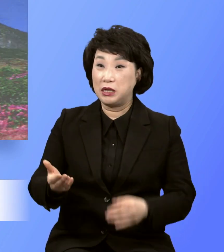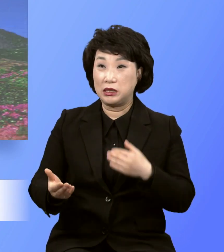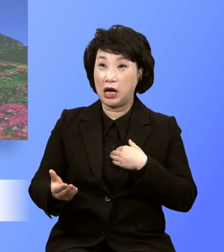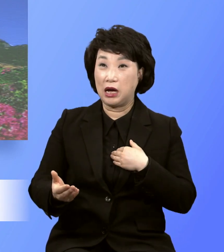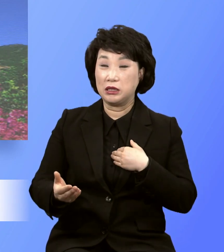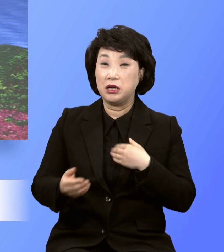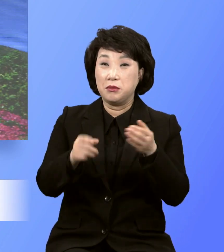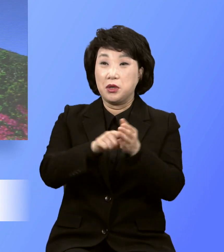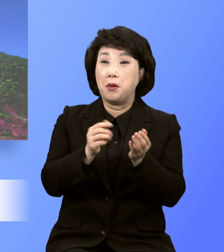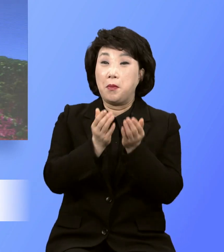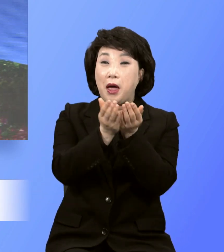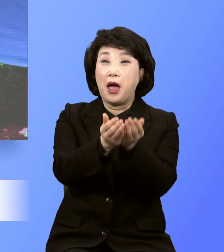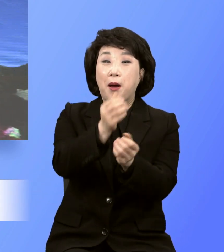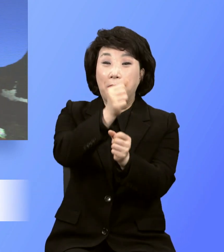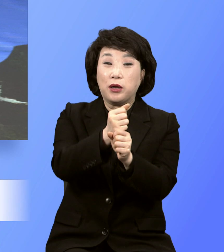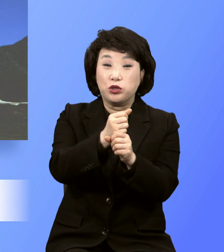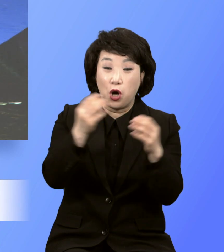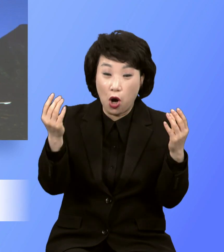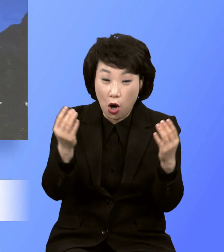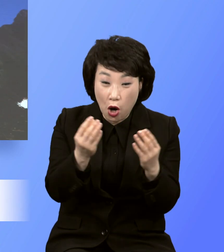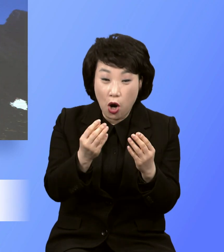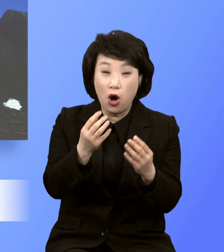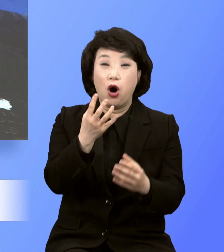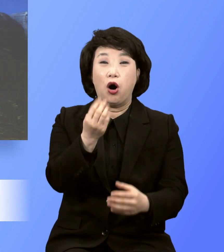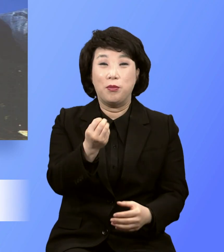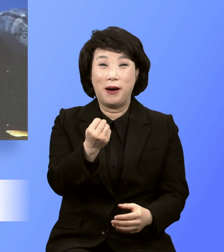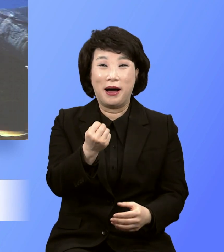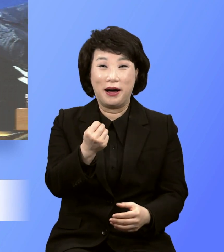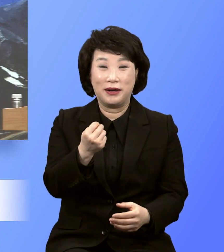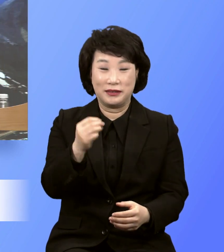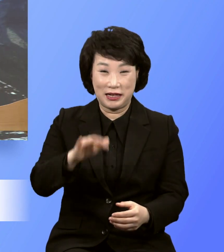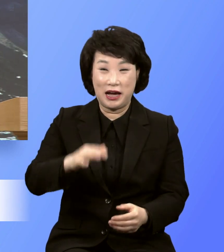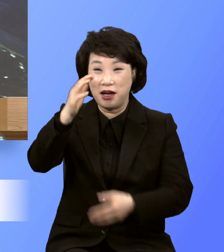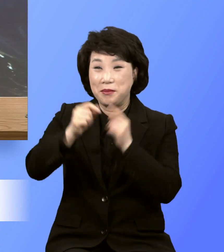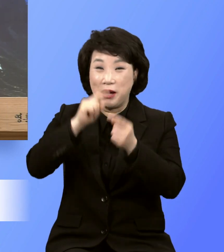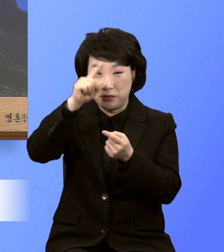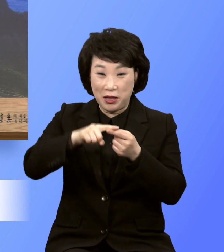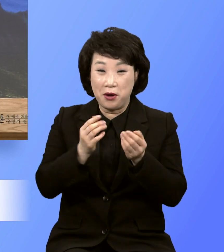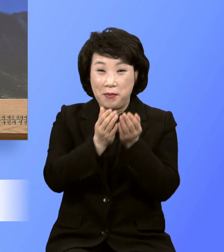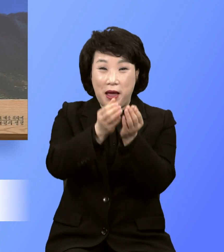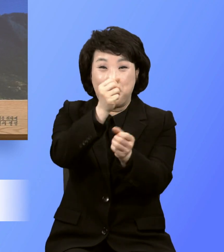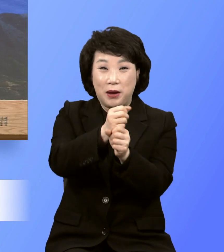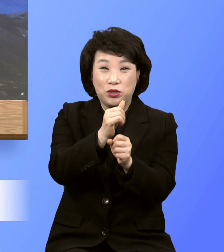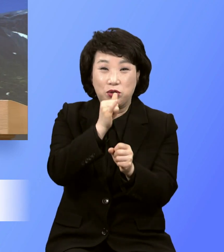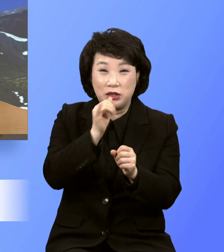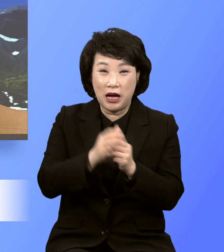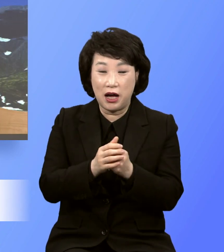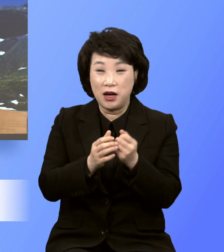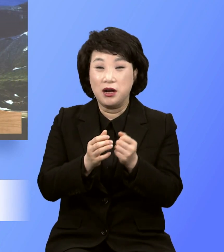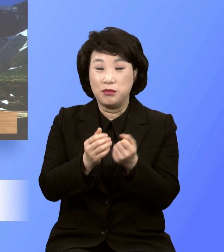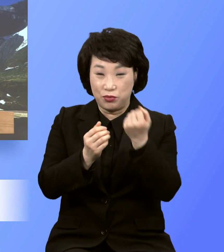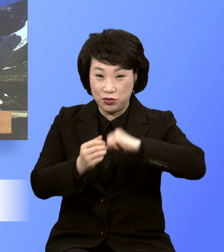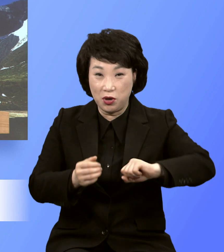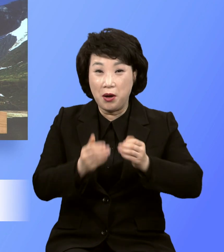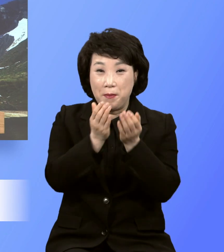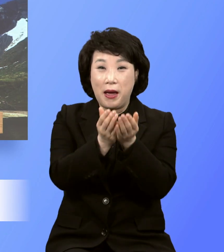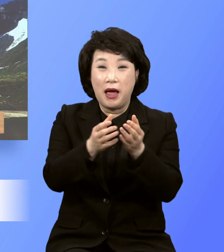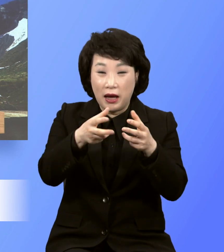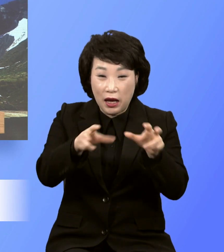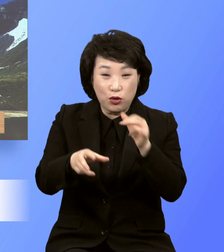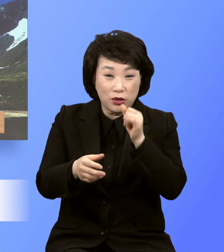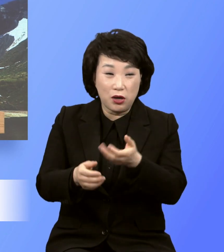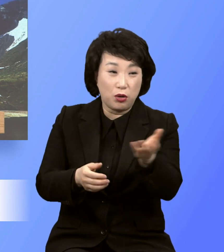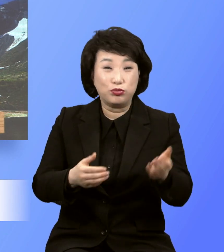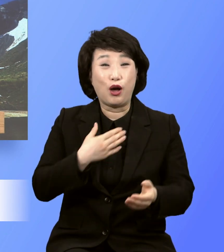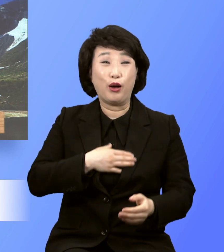방주가 얼마나 완성되었는지 말씀대로 짓는지 불순종으로 파괴하는지 전혀